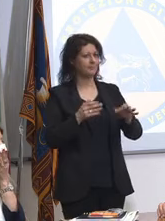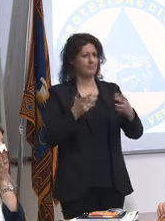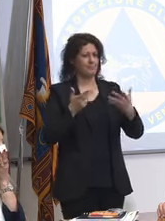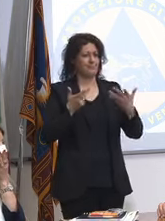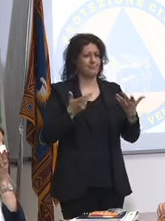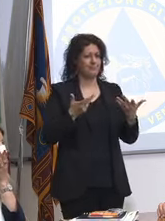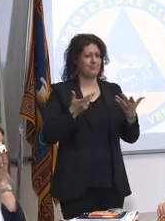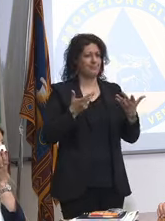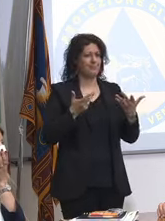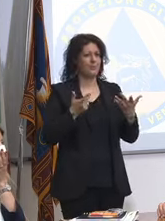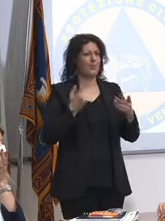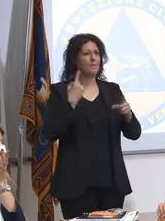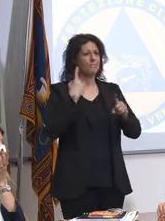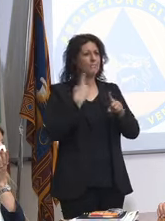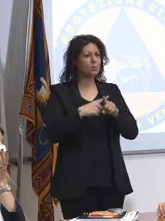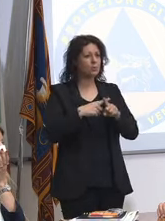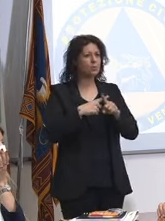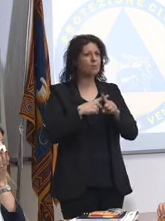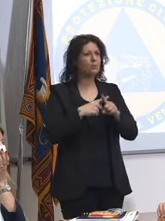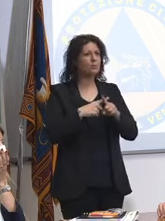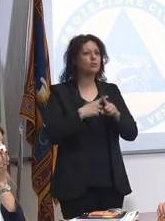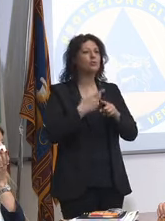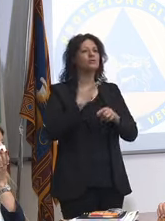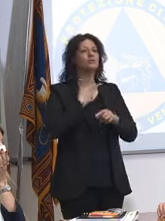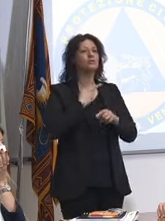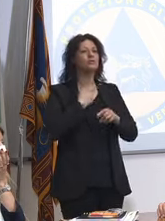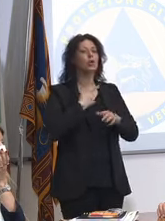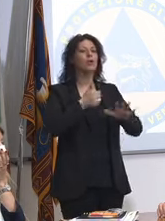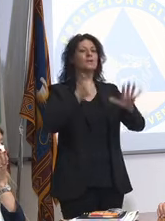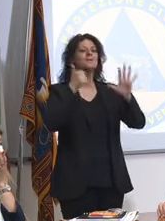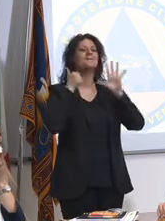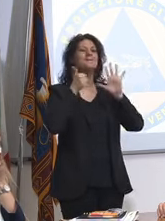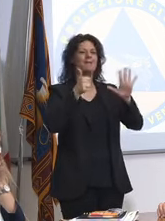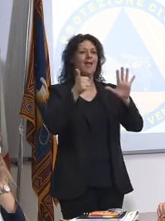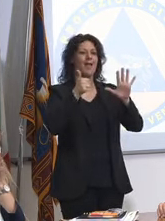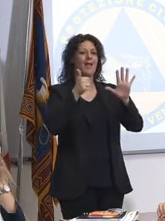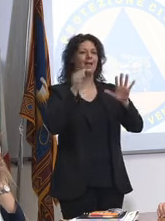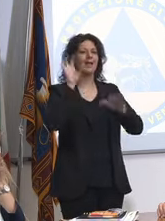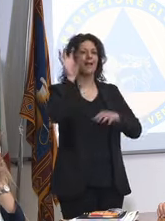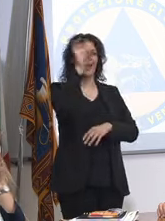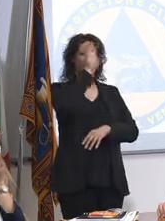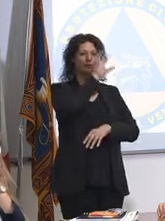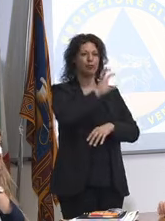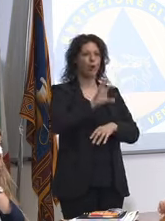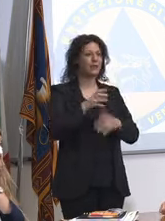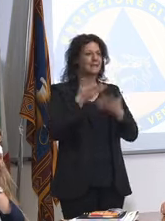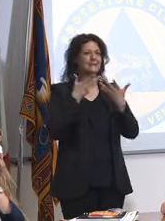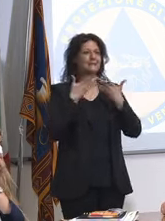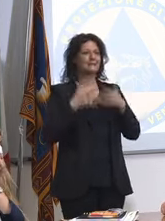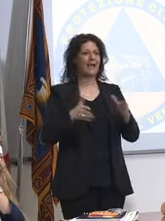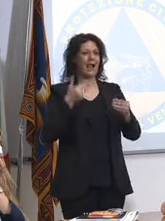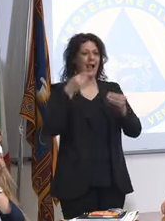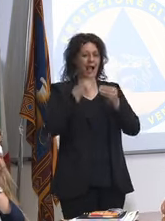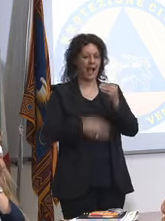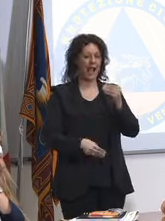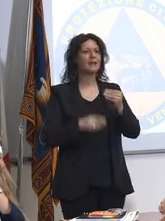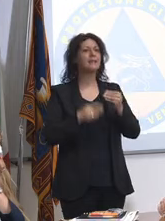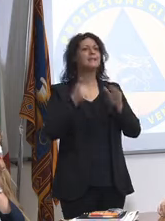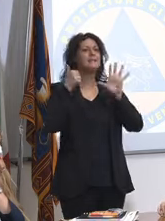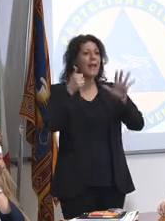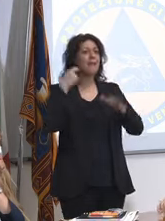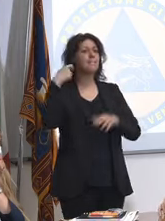presidenti, diciamo in scadenza, uscenti, chiedono di andare a votare.